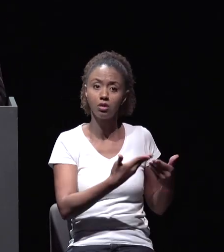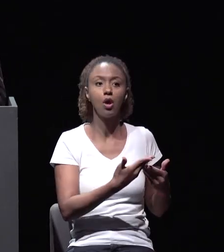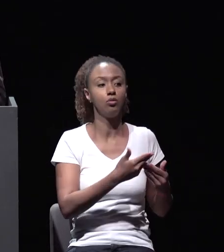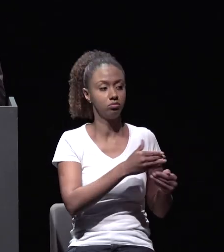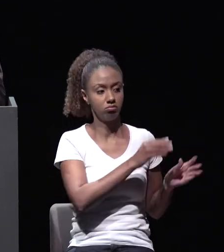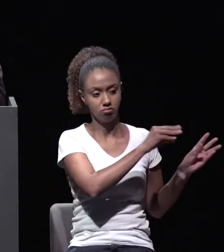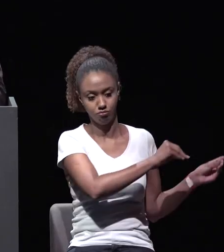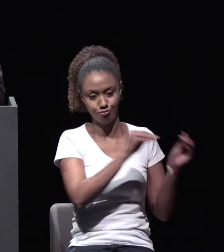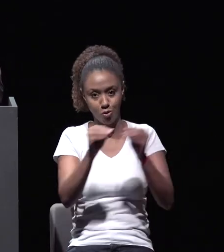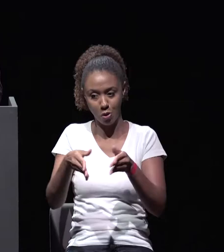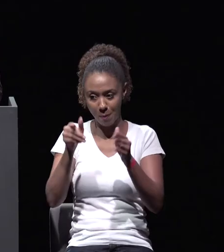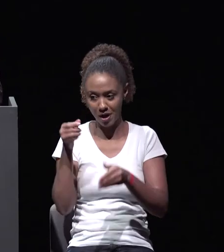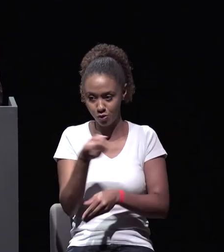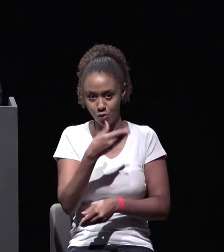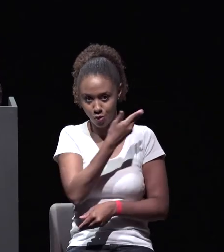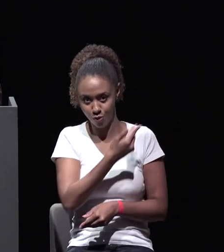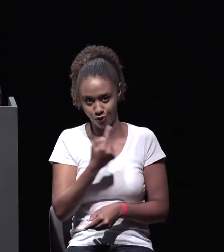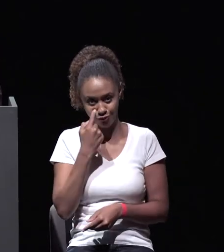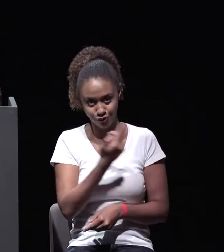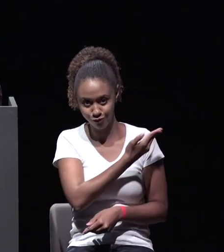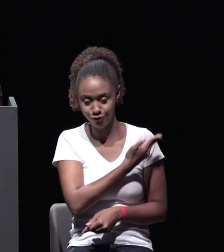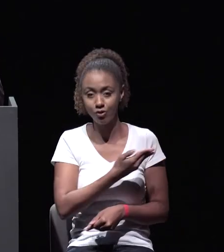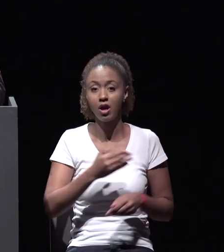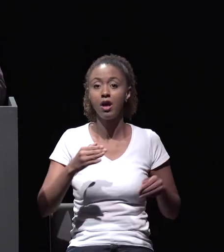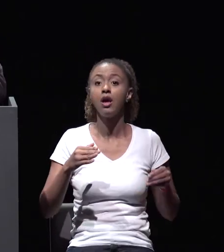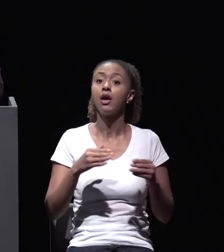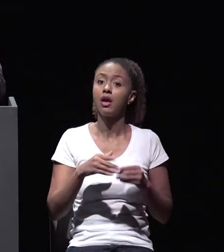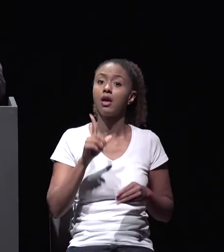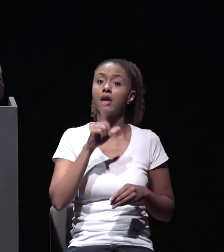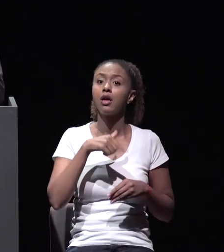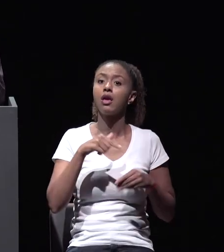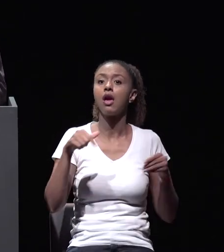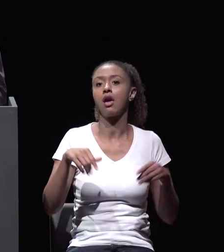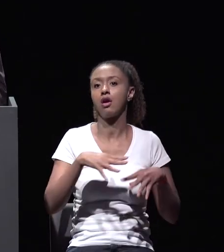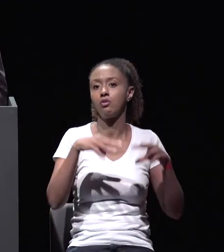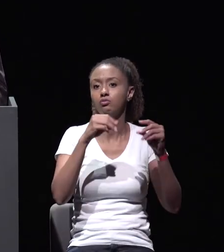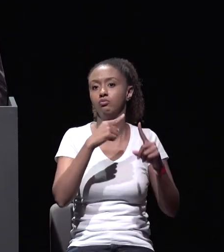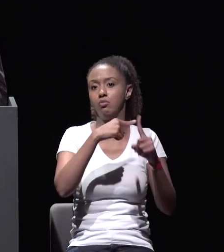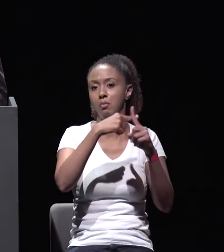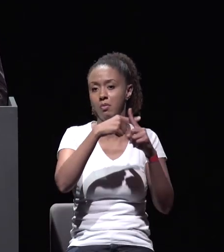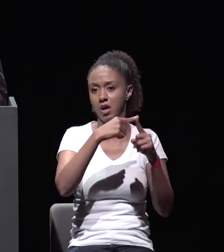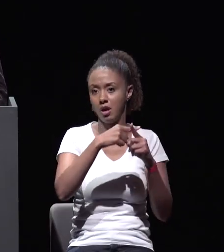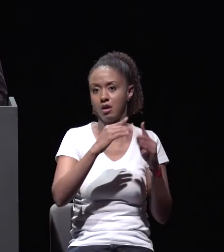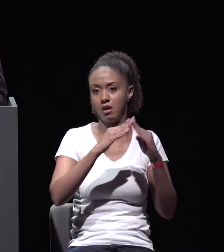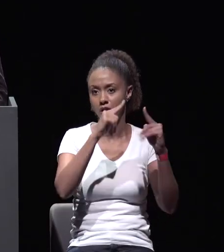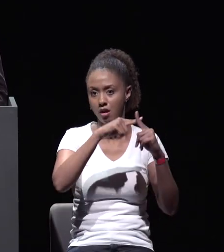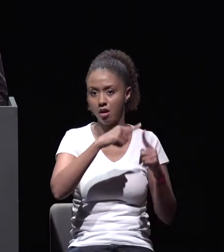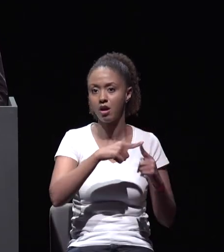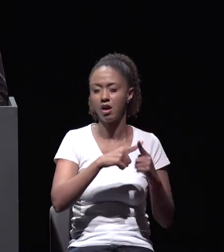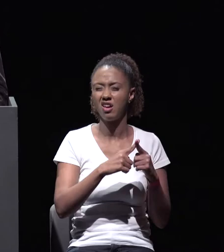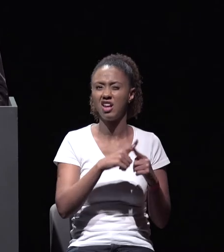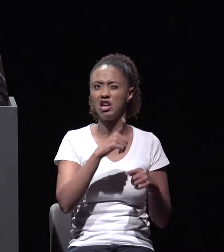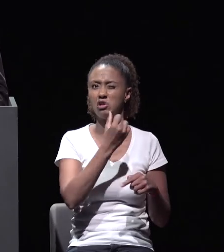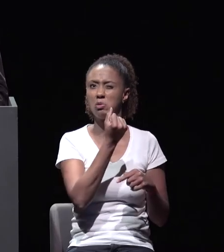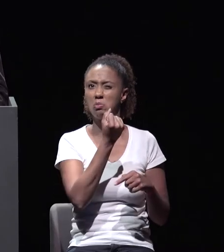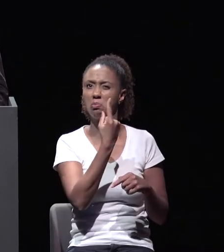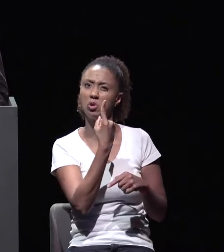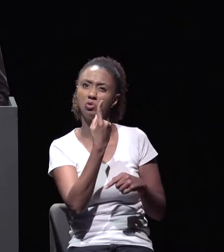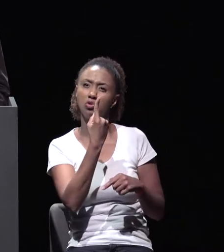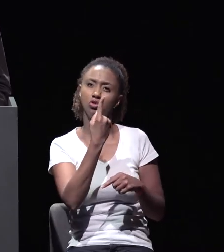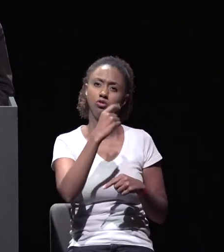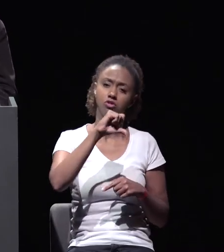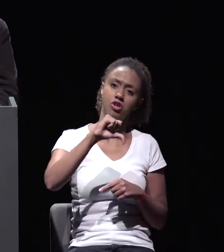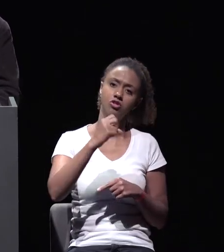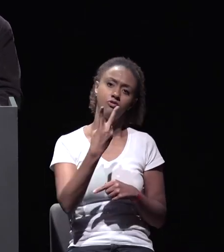edifício que vocês vêem aqui que a nova matriz de nossa senhora do pilar já entre 1910 e 1926 por